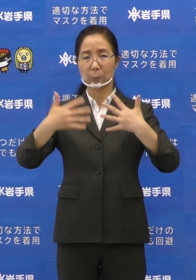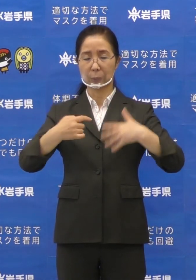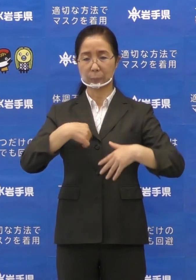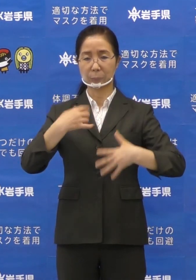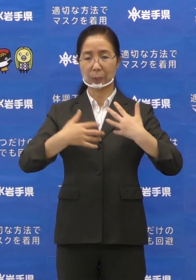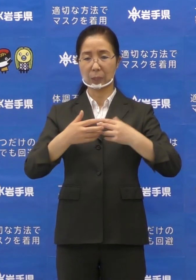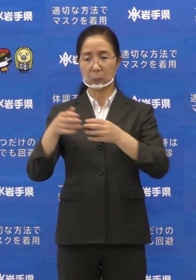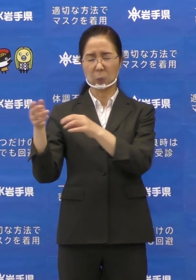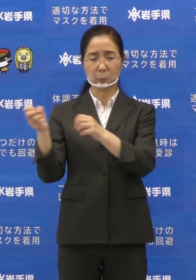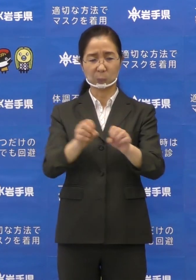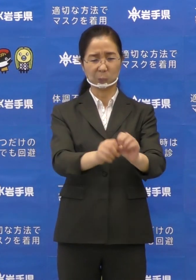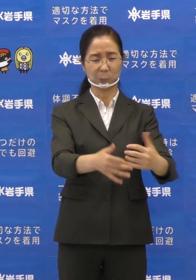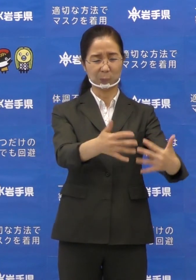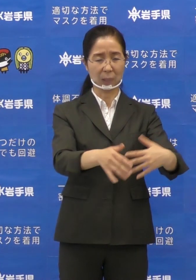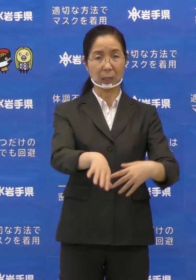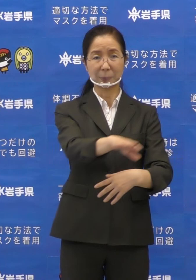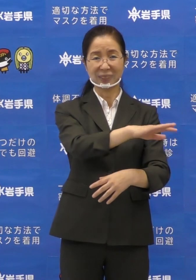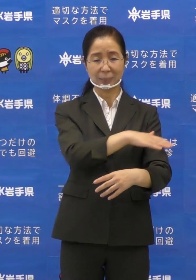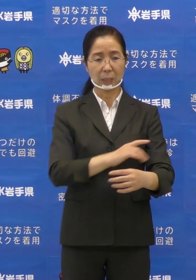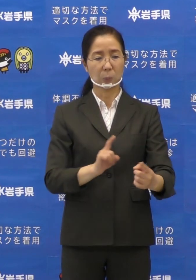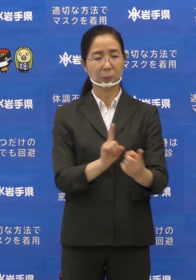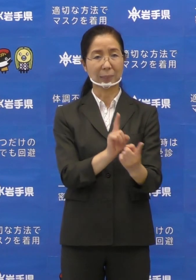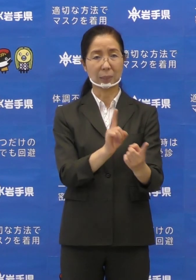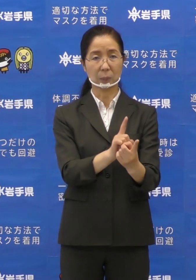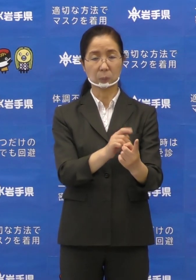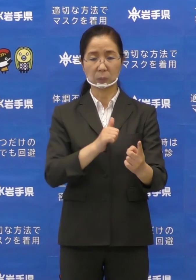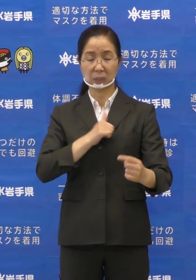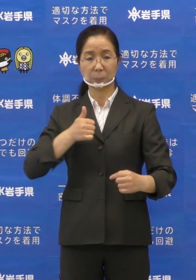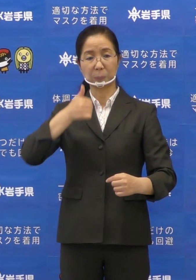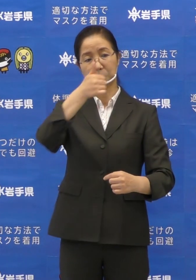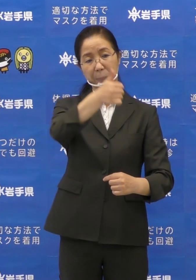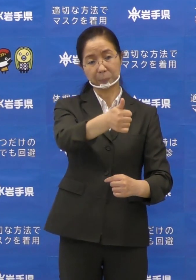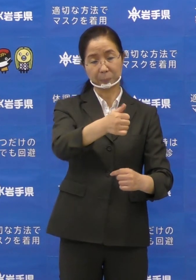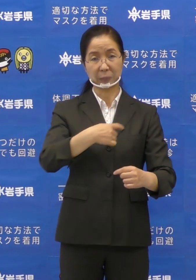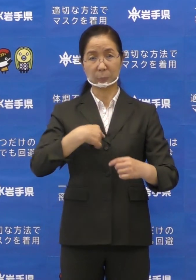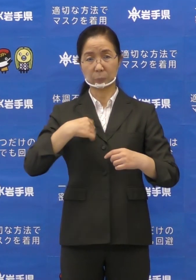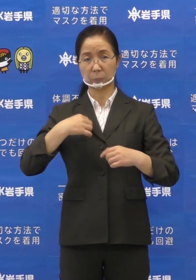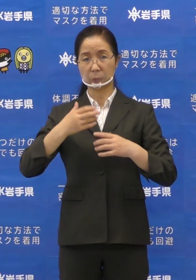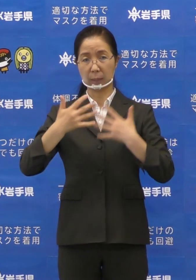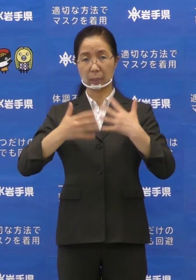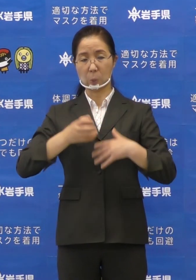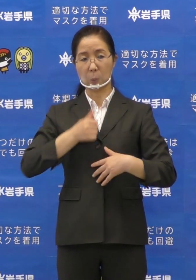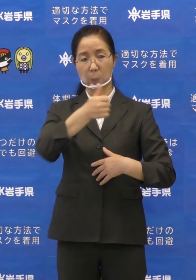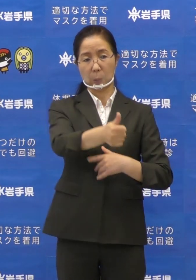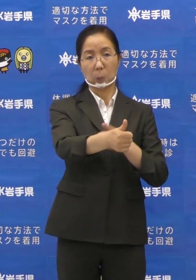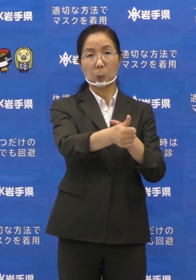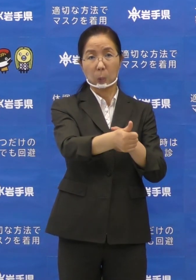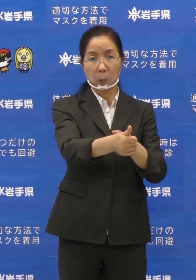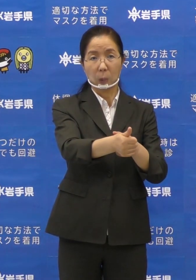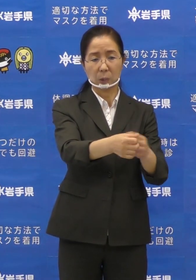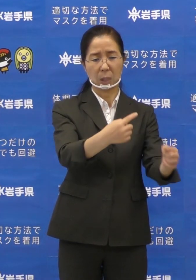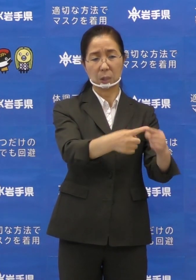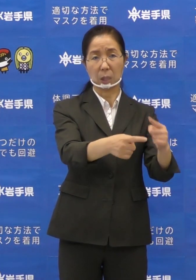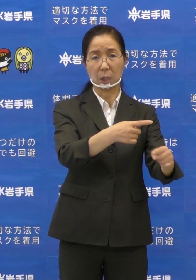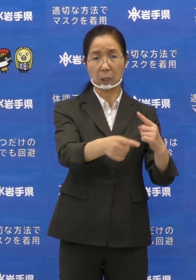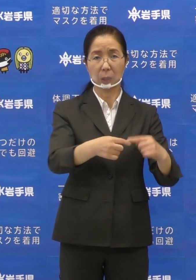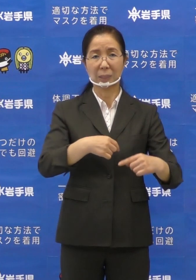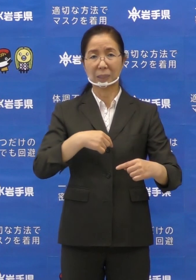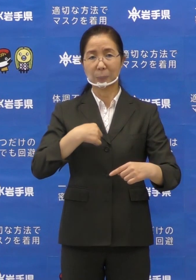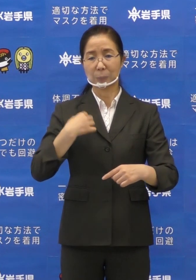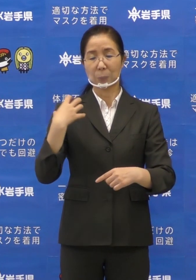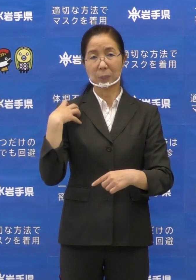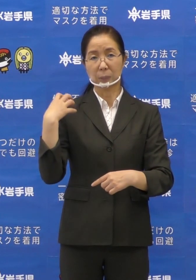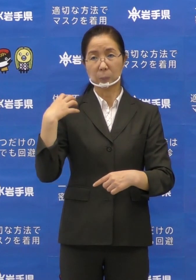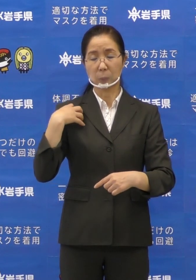出してみんなと戦うっていうシーンがあり、でそれでもう あのルーク・スカイウォーカーは自分の役割